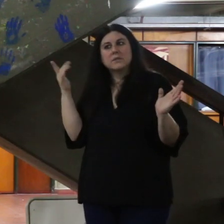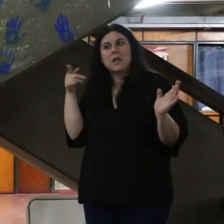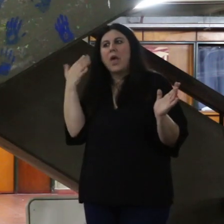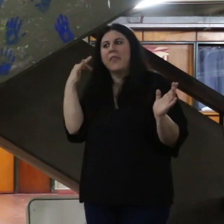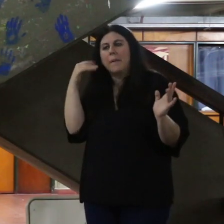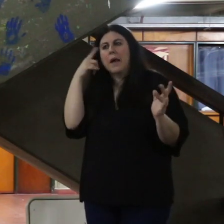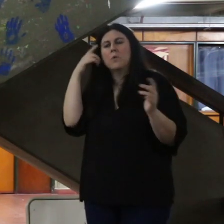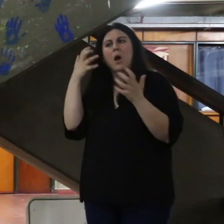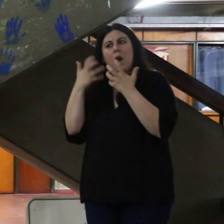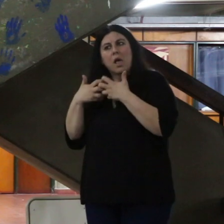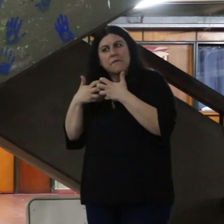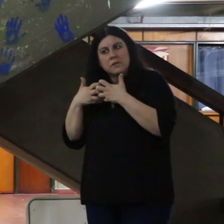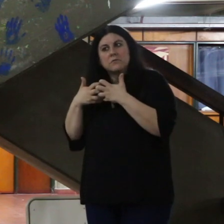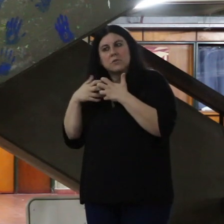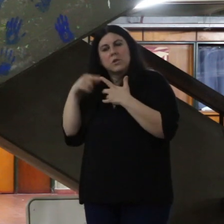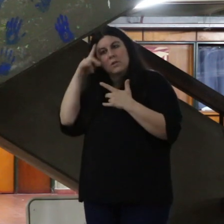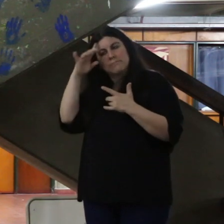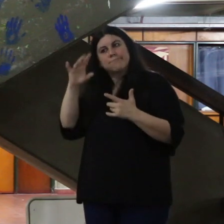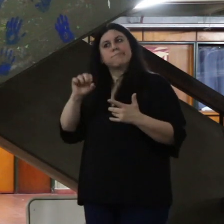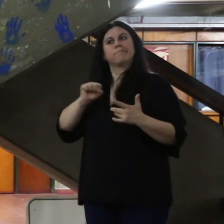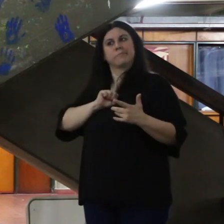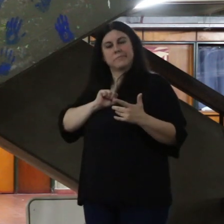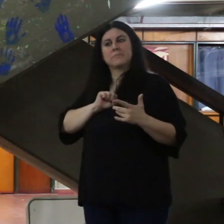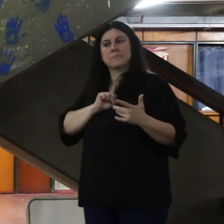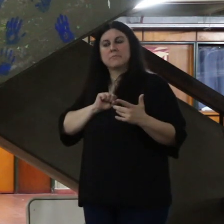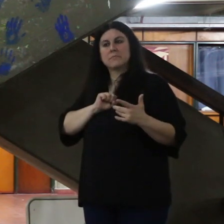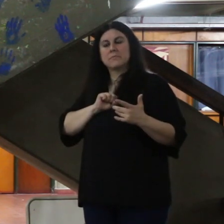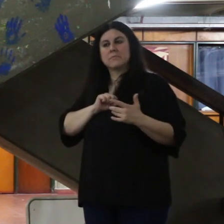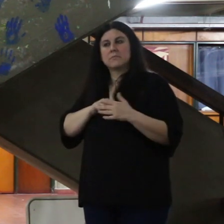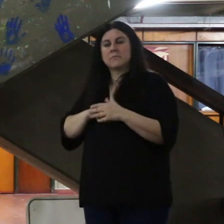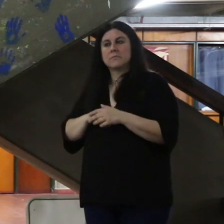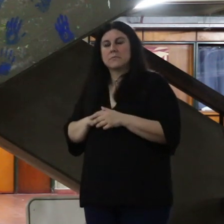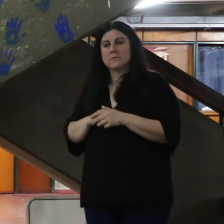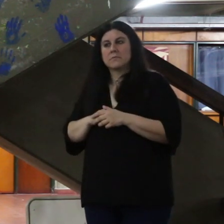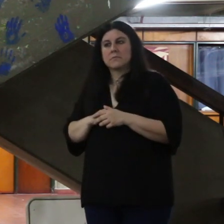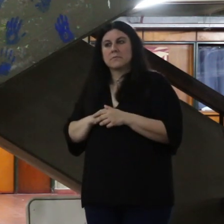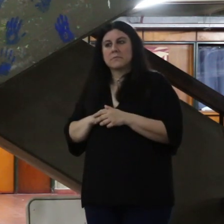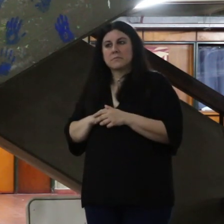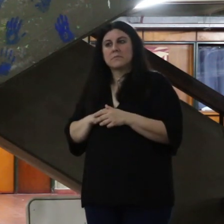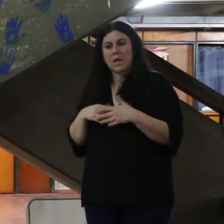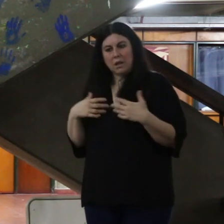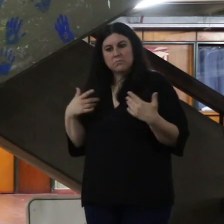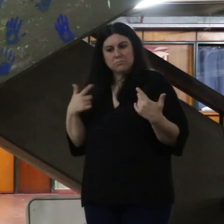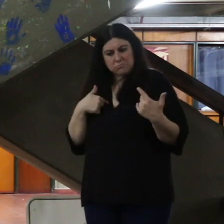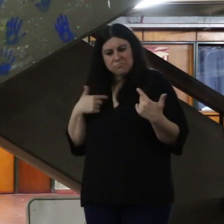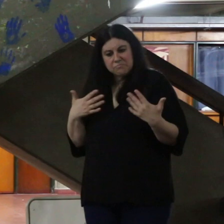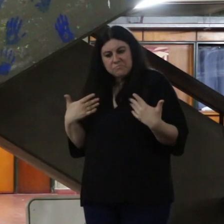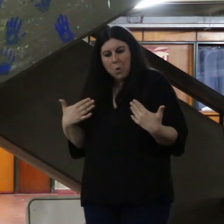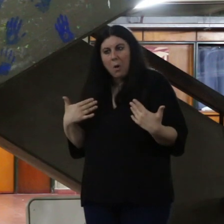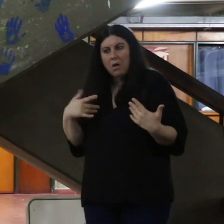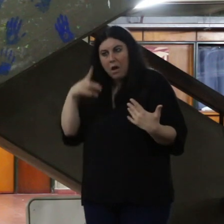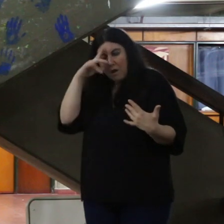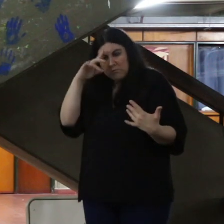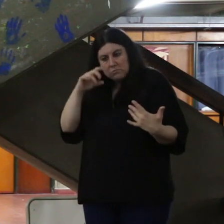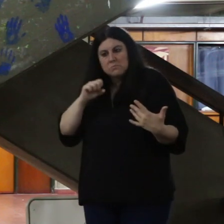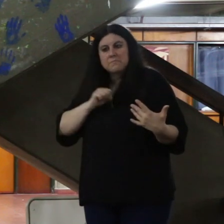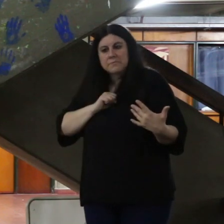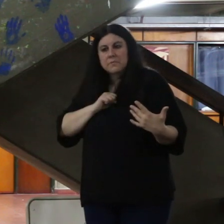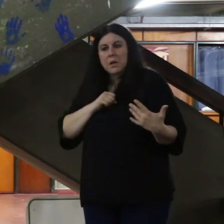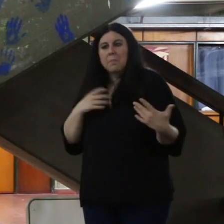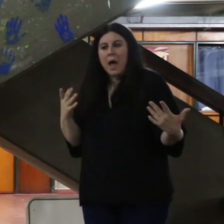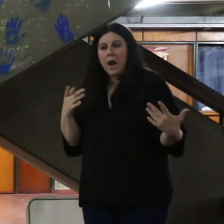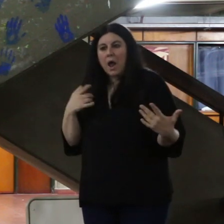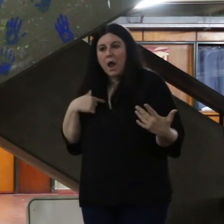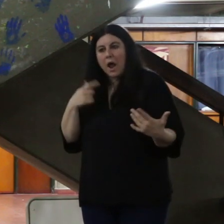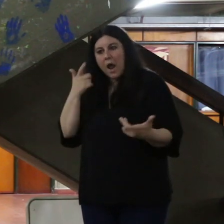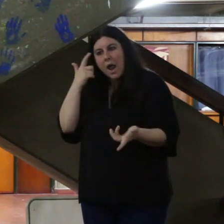lo suficientemente audaces de animarnos a recuperar esa